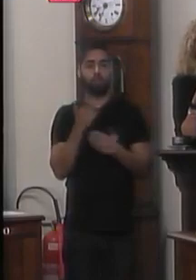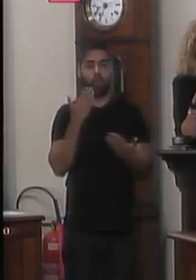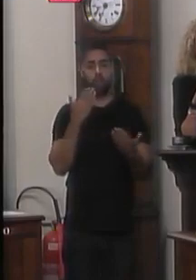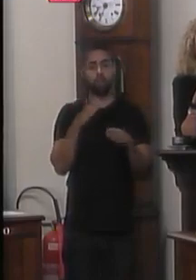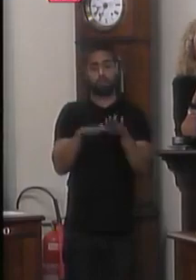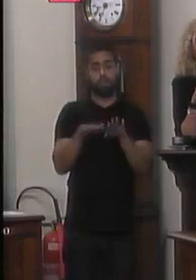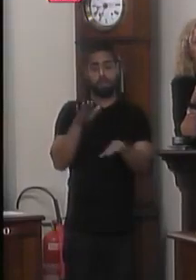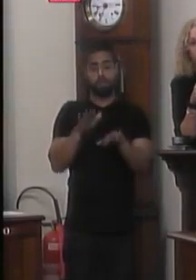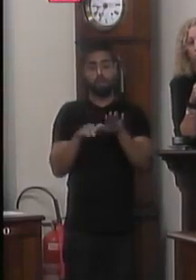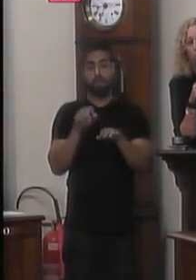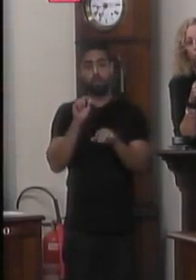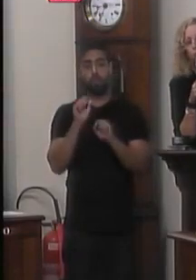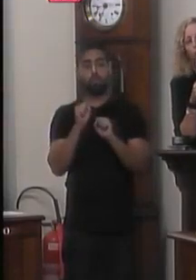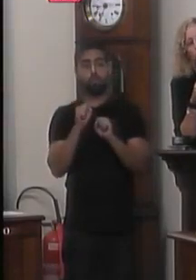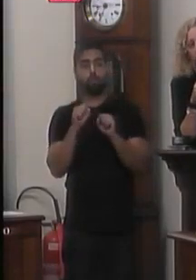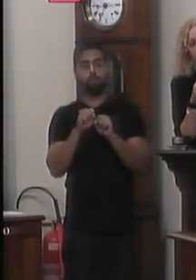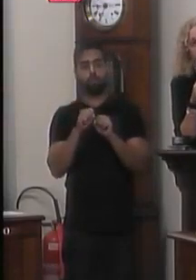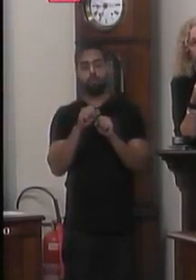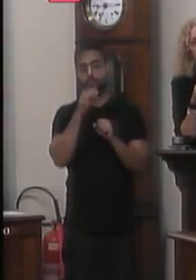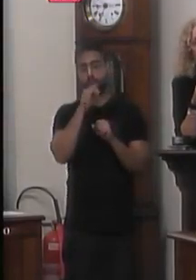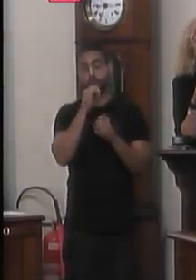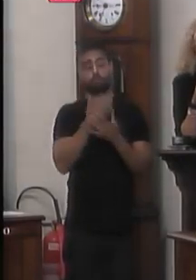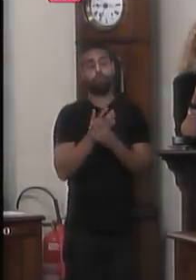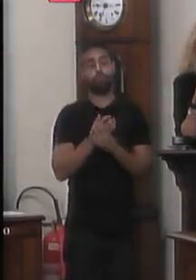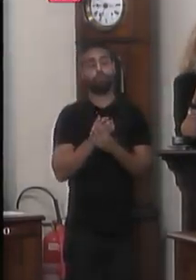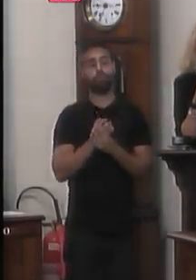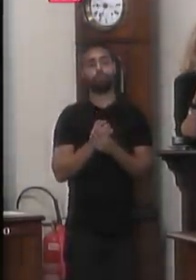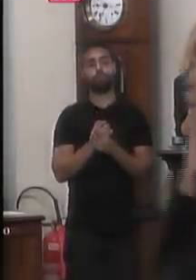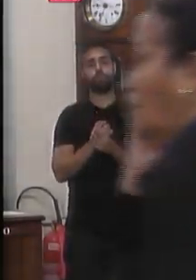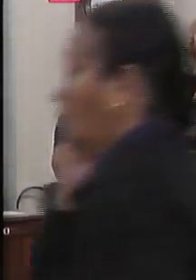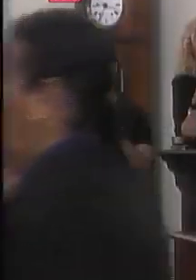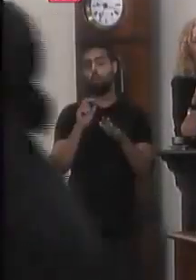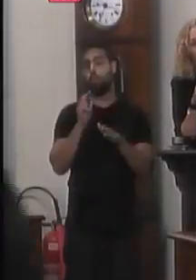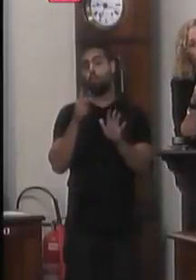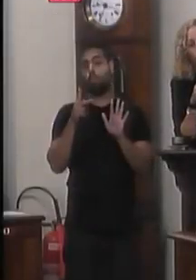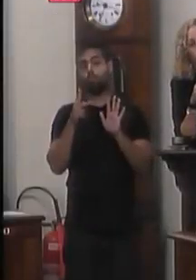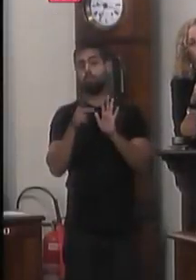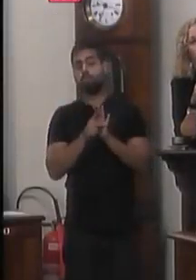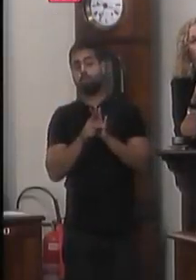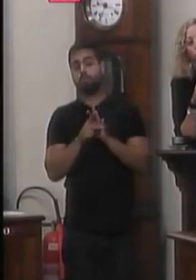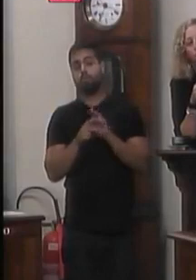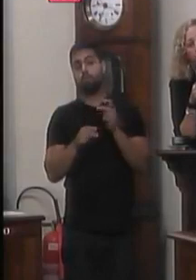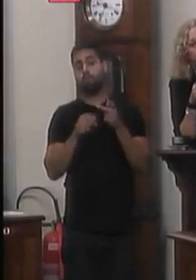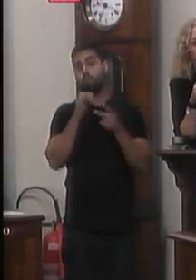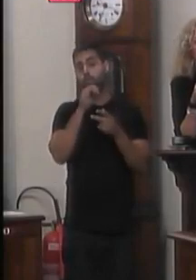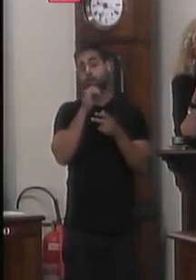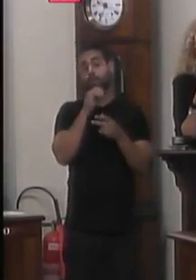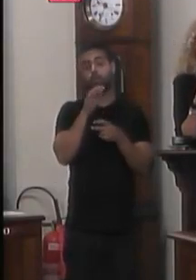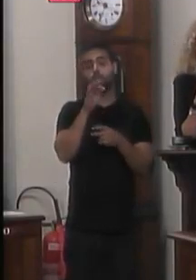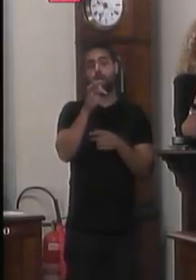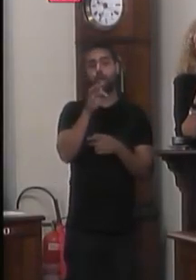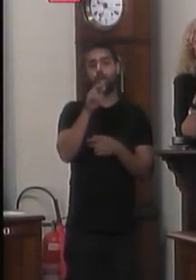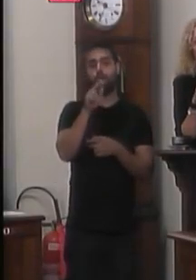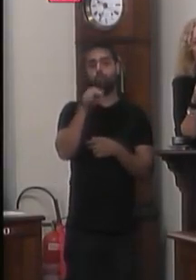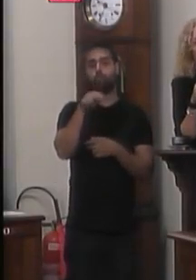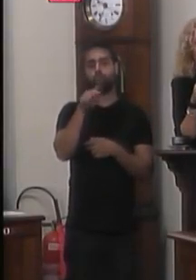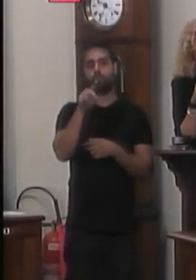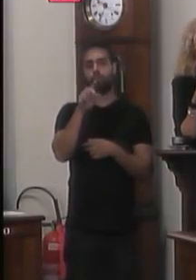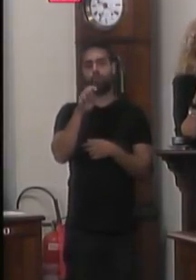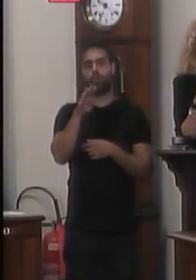fonte de recurso que pode ser vinculada, né, ou recurso próprio, ou, por exemplo, um Fundeb, um